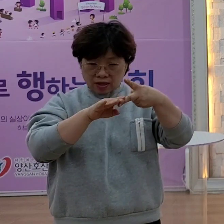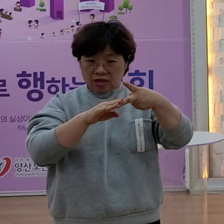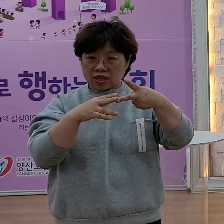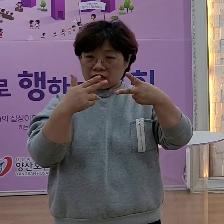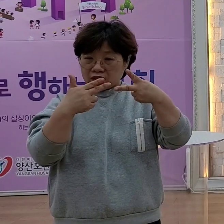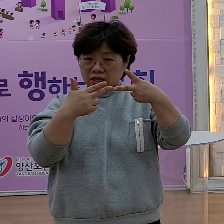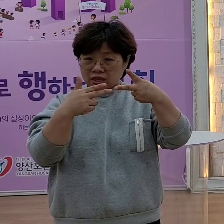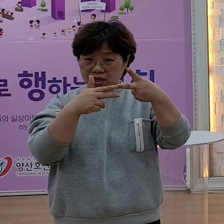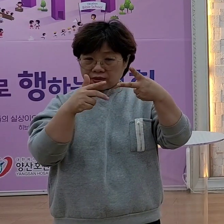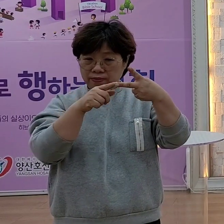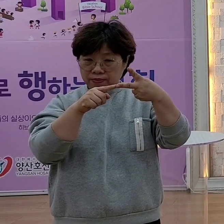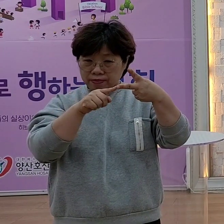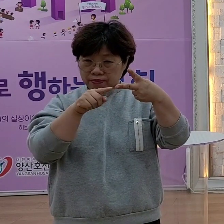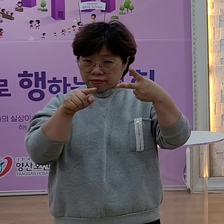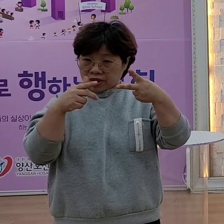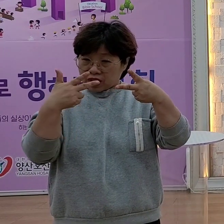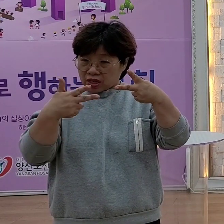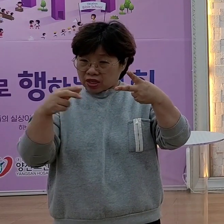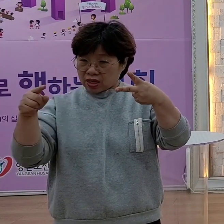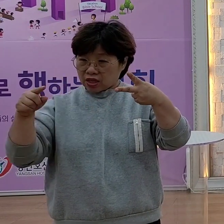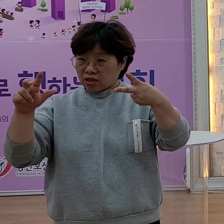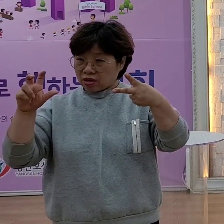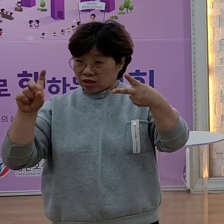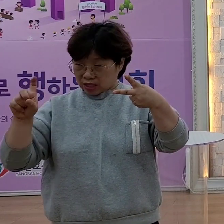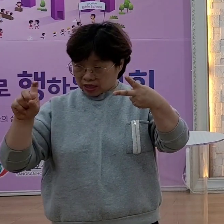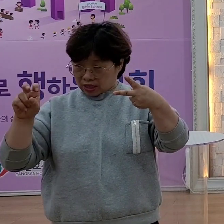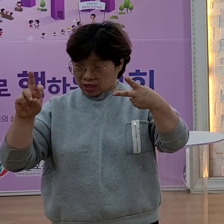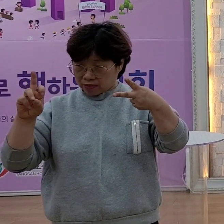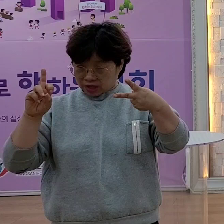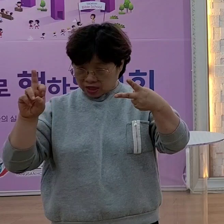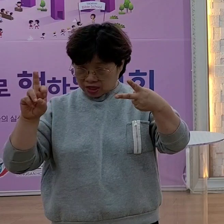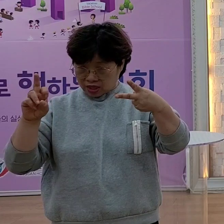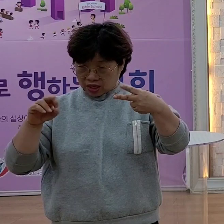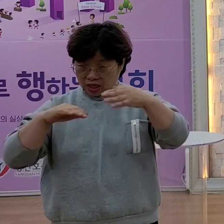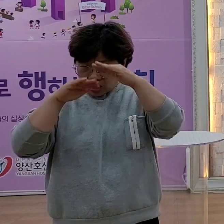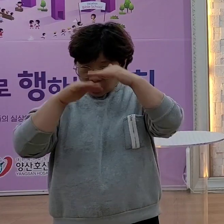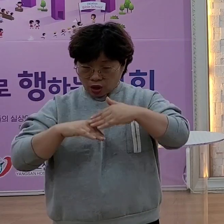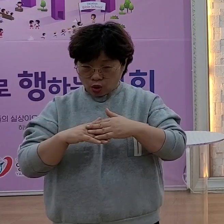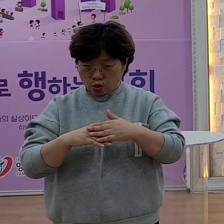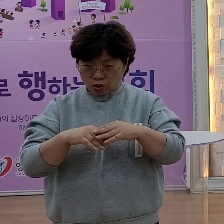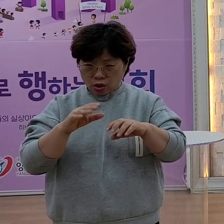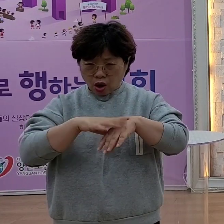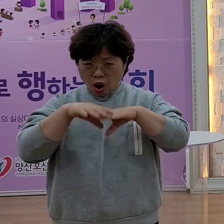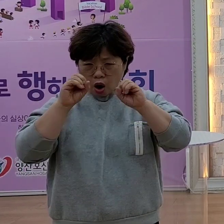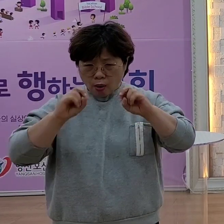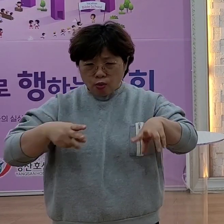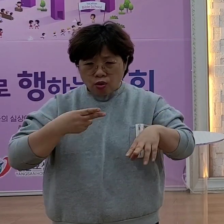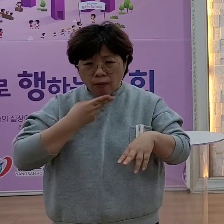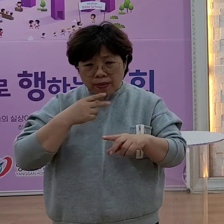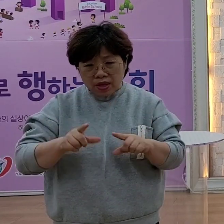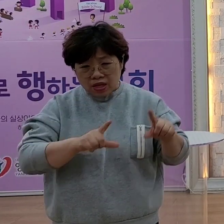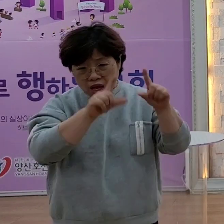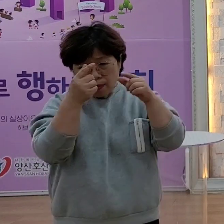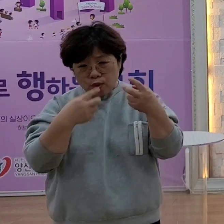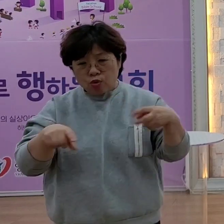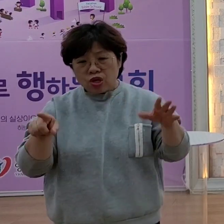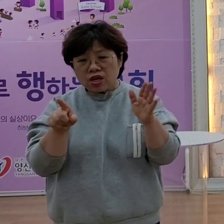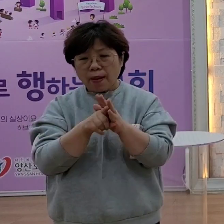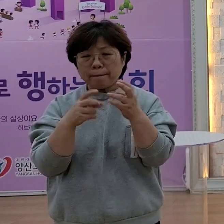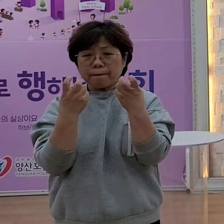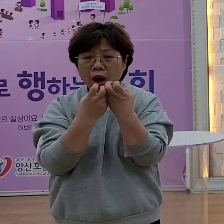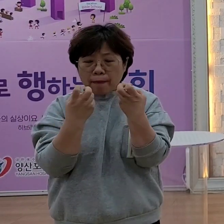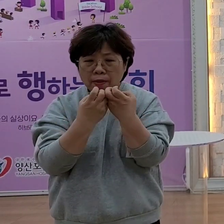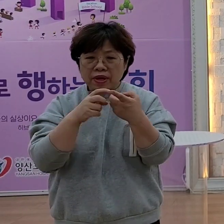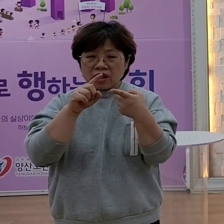이제 허무하지 않도록 하기 위해서 이렇게 살아라 라고 이제 충고하고 있는 그런